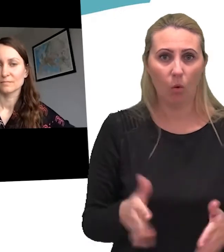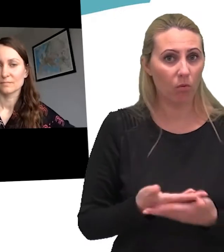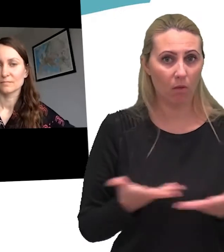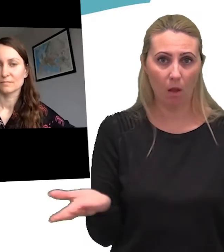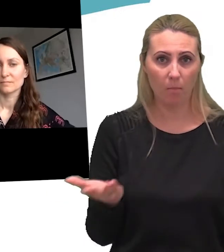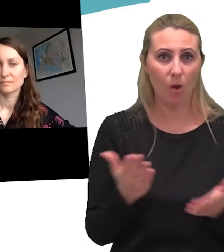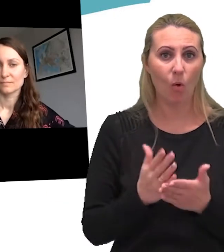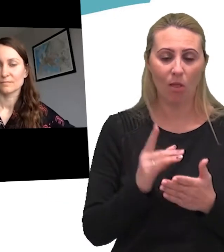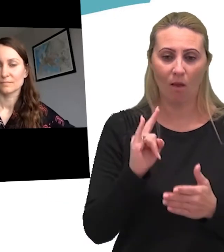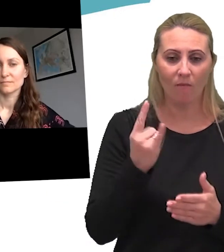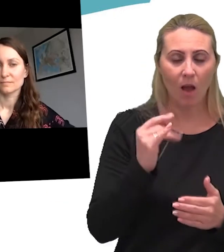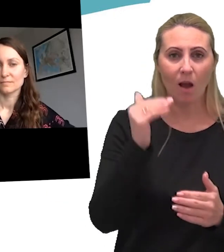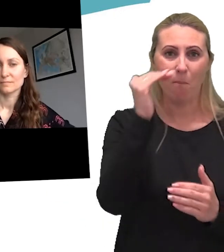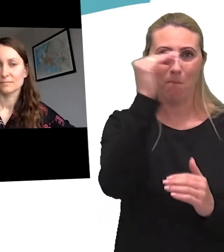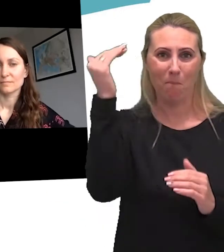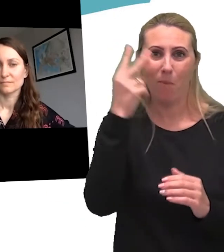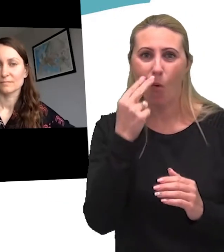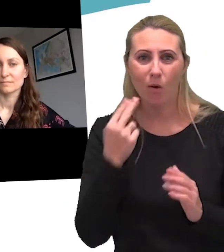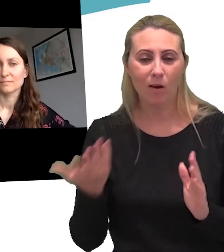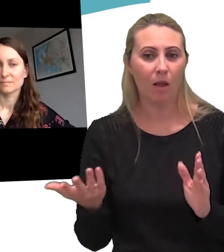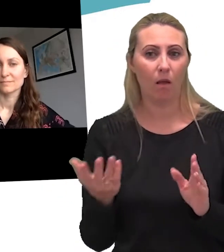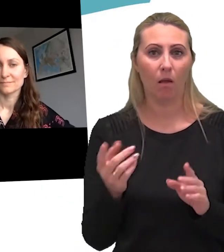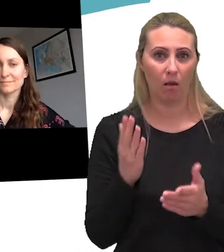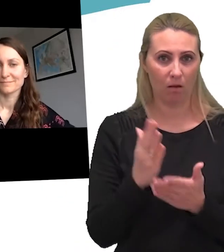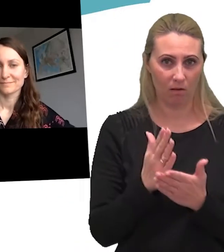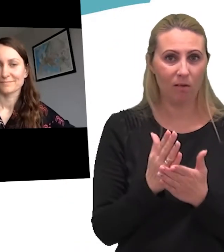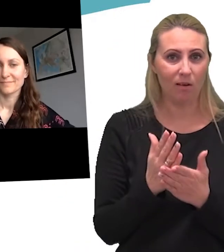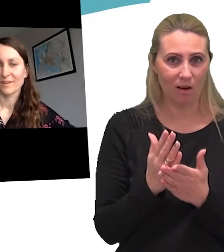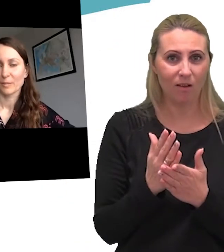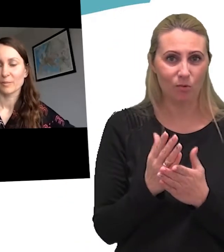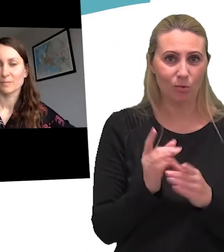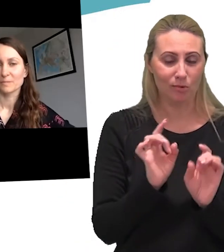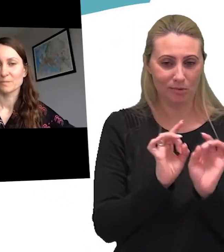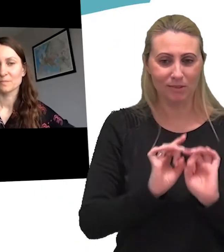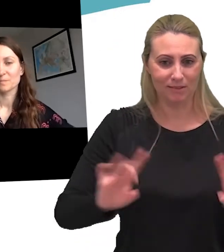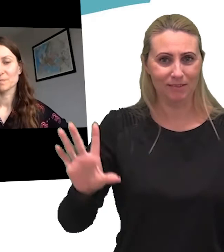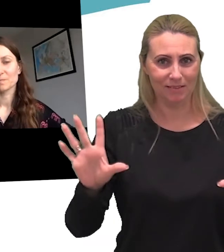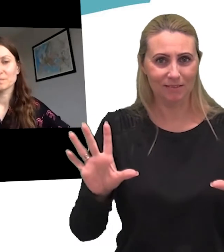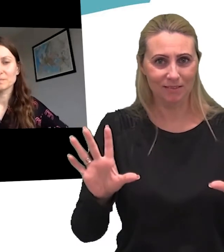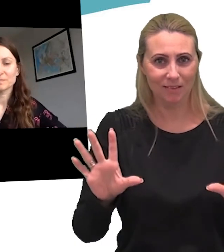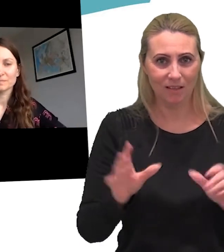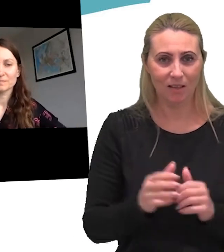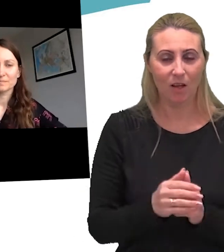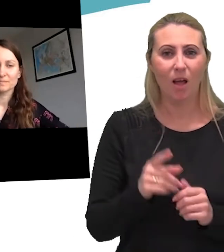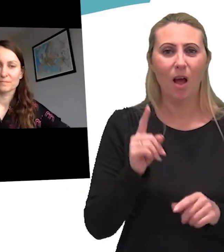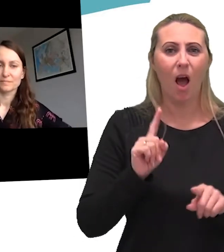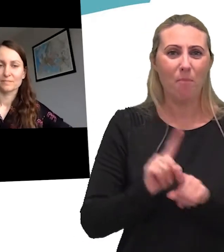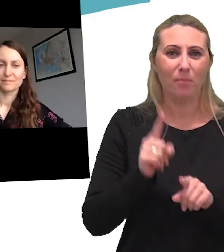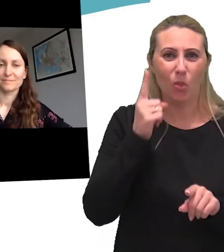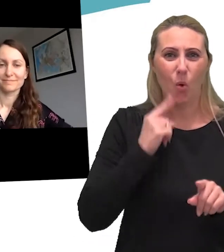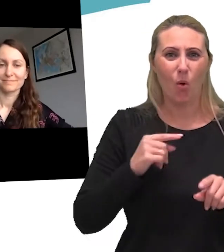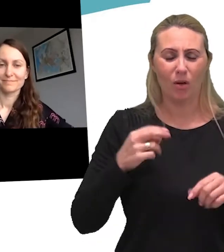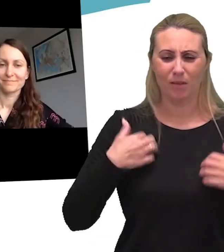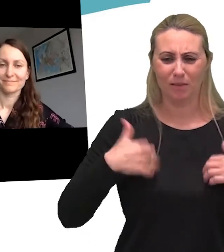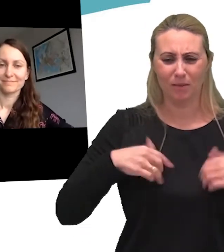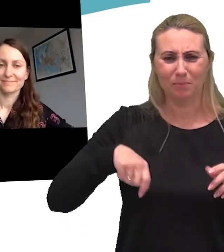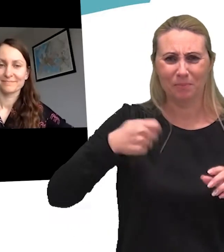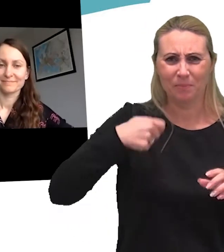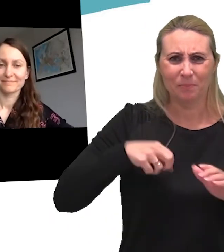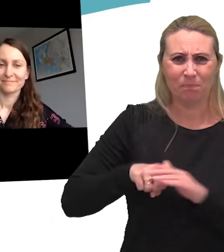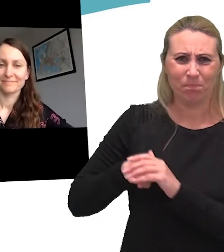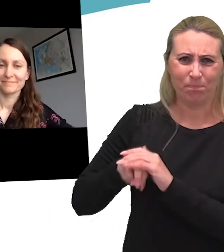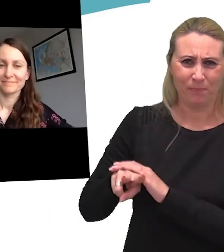paaugliai. Nes jūs minėjot, kad jūsų įvairi auditorija klausysis, tai paaugliai tada nori ko greičiau spūdinti nuo